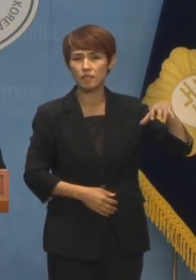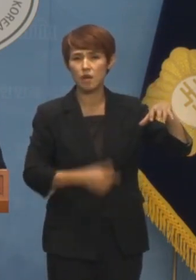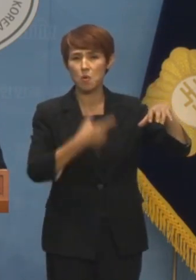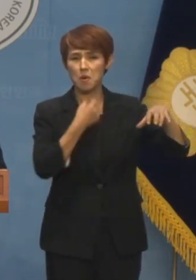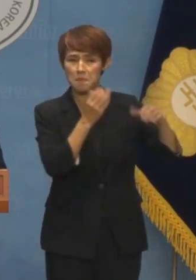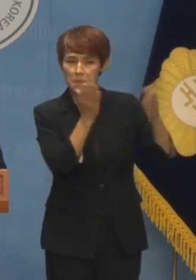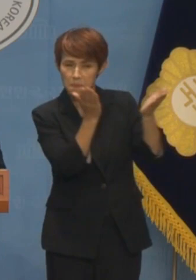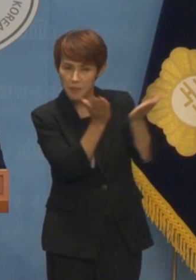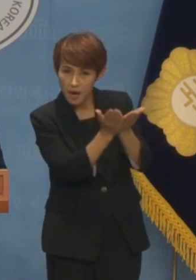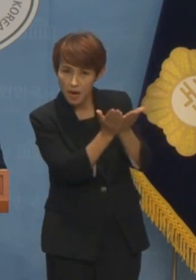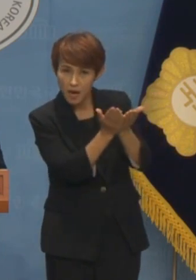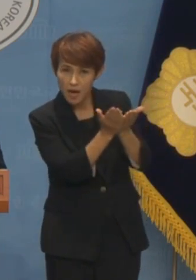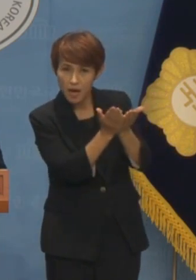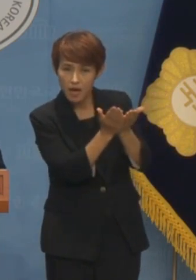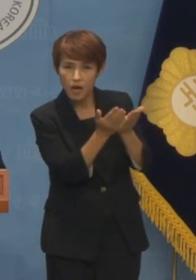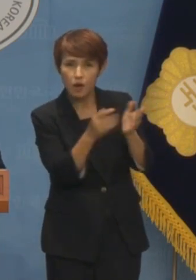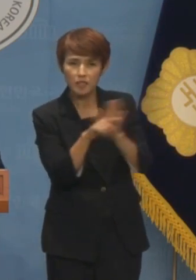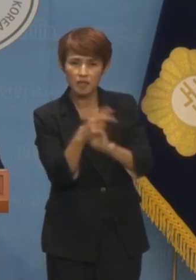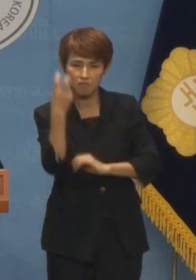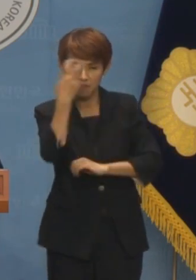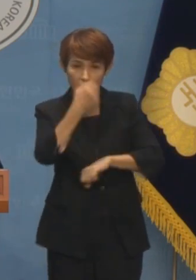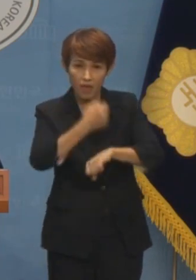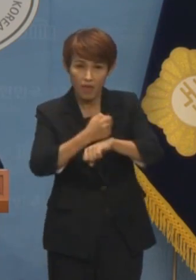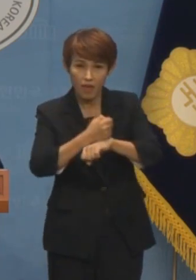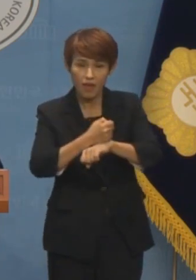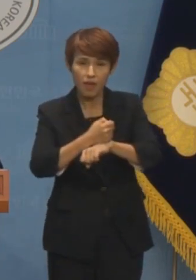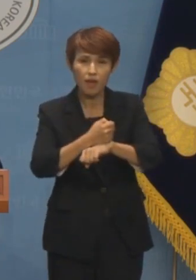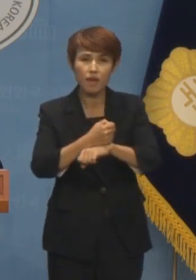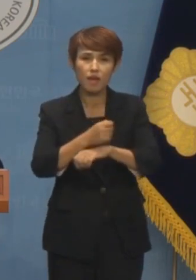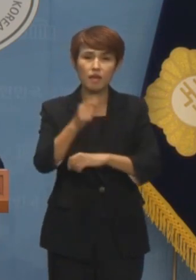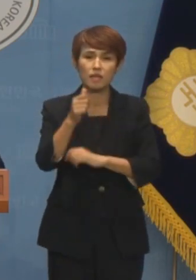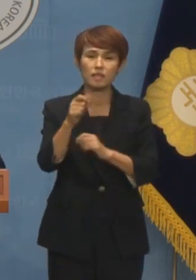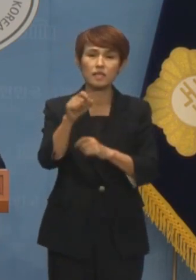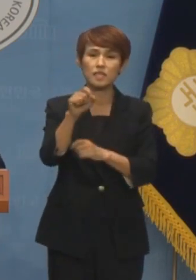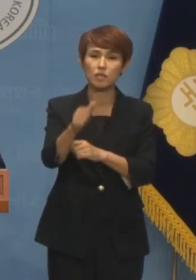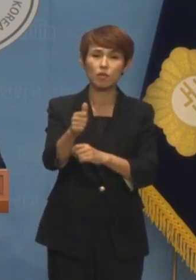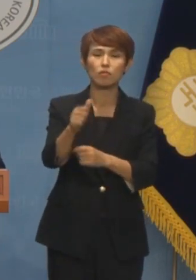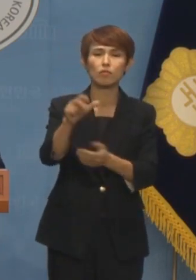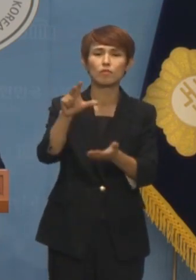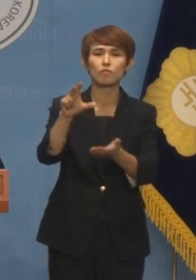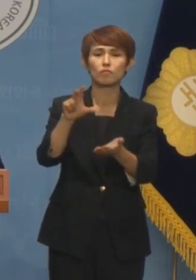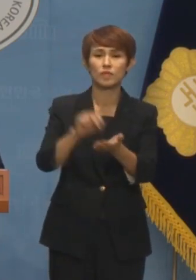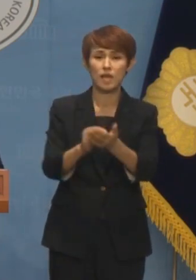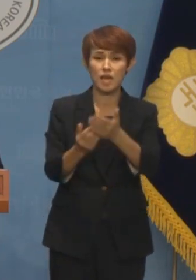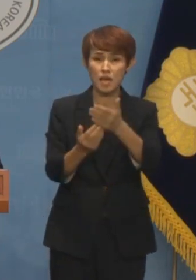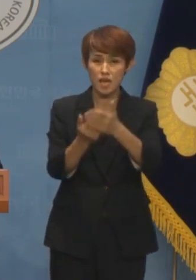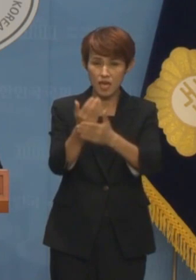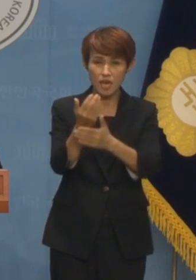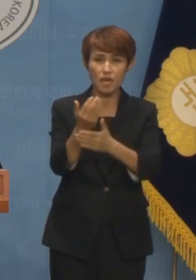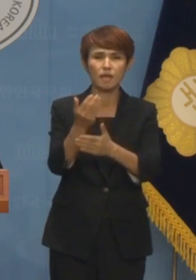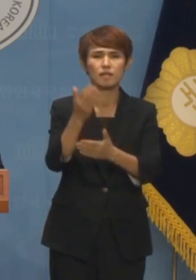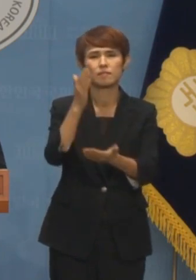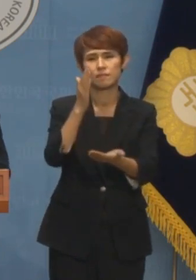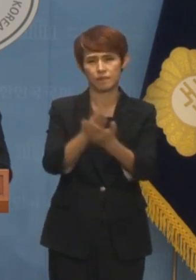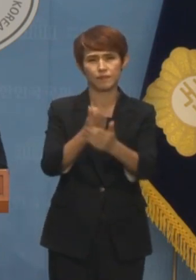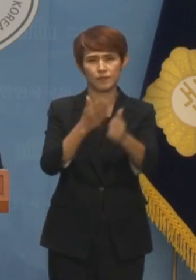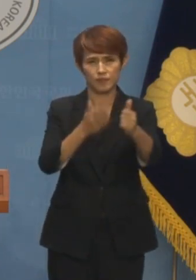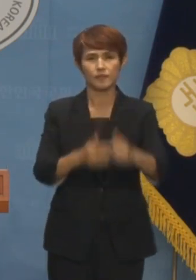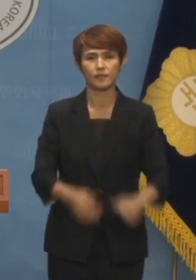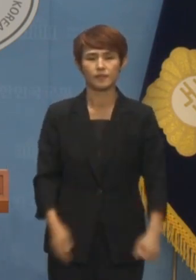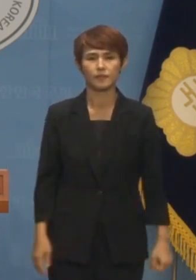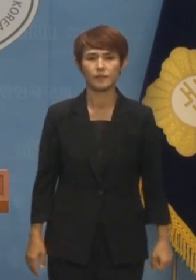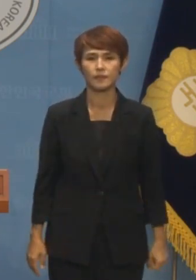맞추기 위해서 감찰해서 무고한 직원을 희생시키고 불이익을 주는 일은 없어야 할 것입니다. 감사합니다.